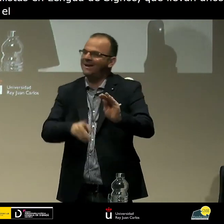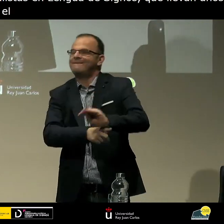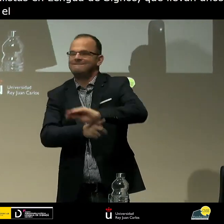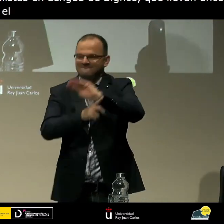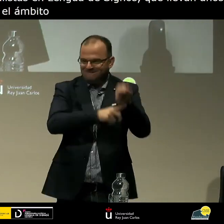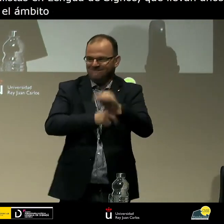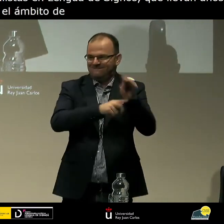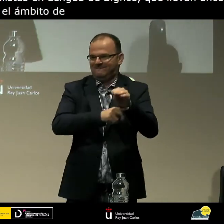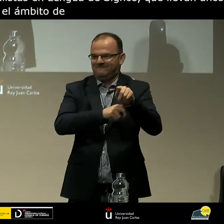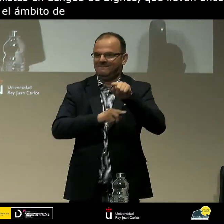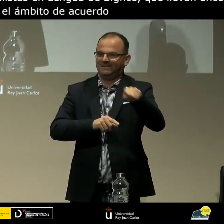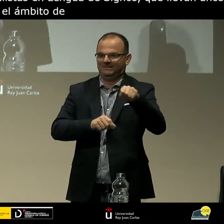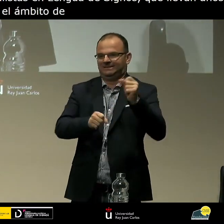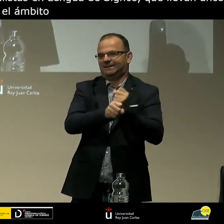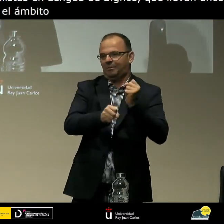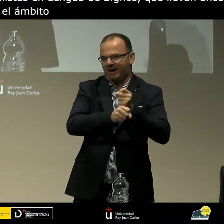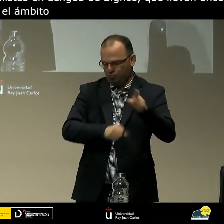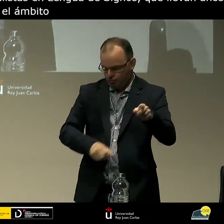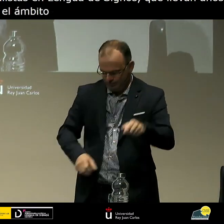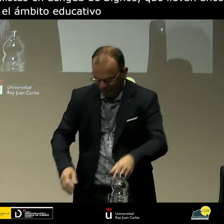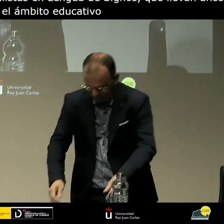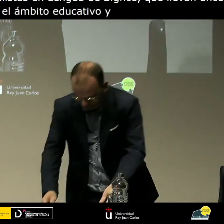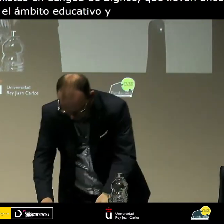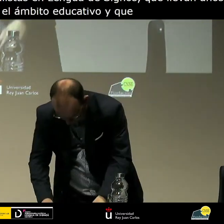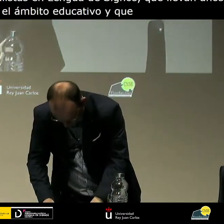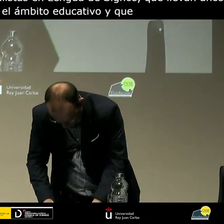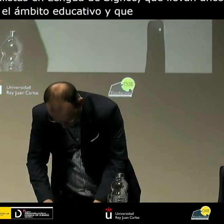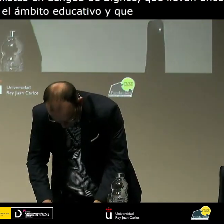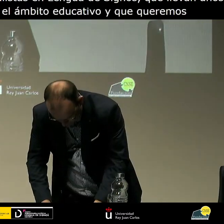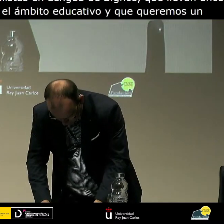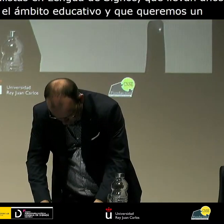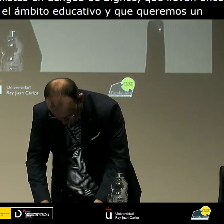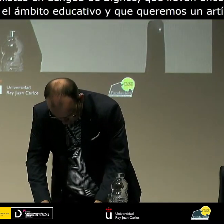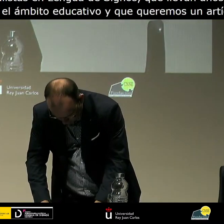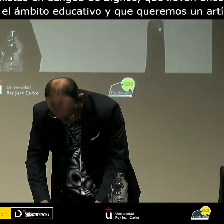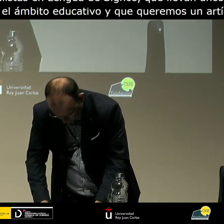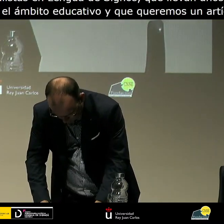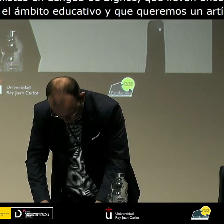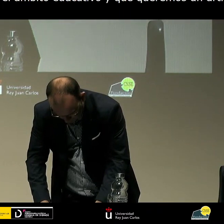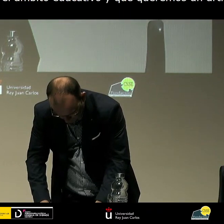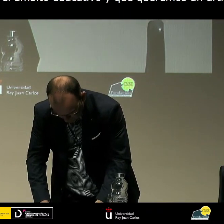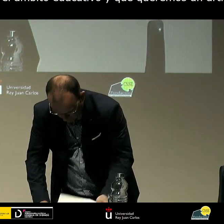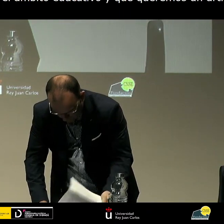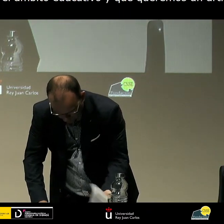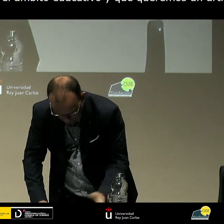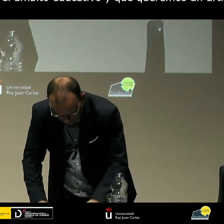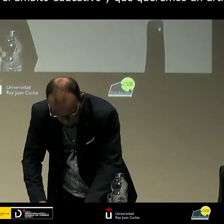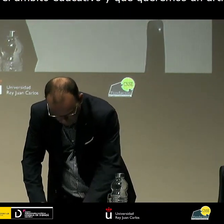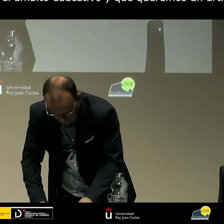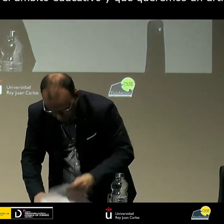específico que recoja el mantenimiento y que vele por la figura de este profesional y de su trabajo.